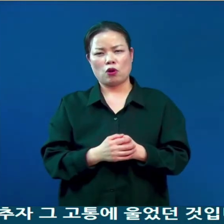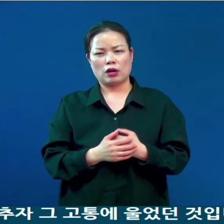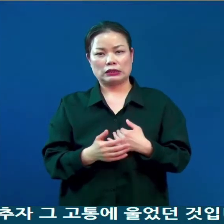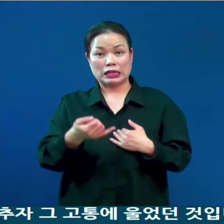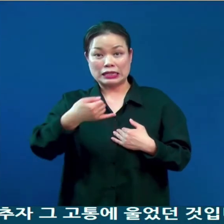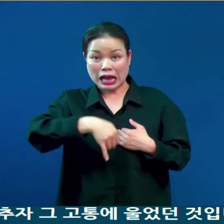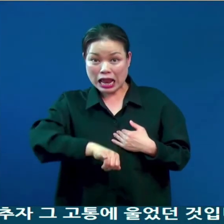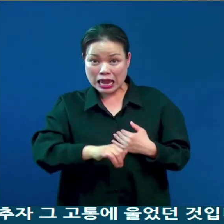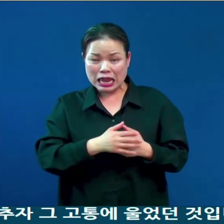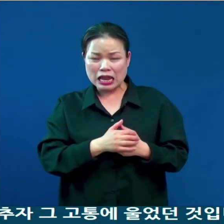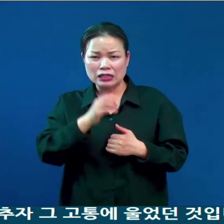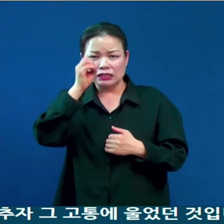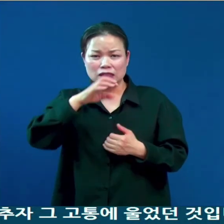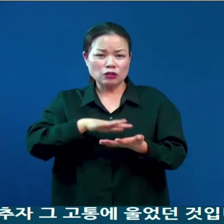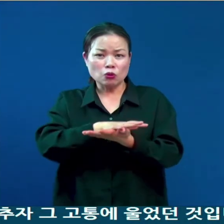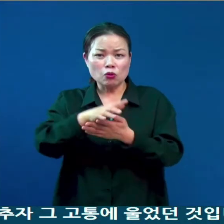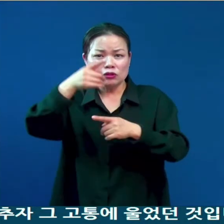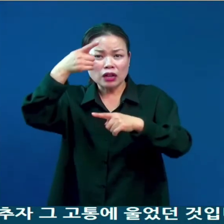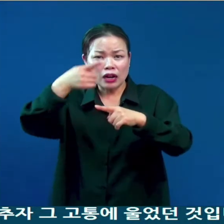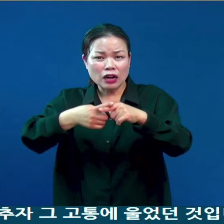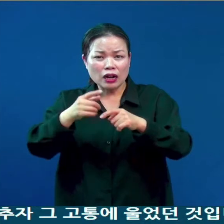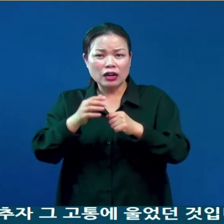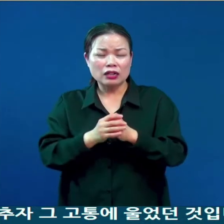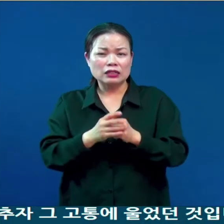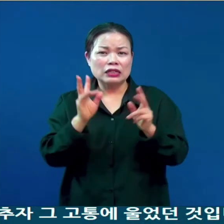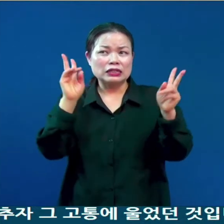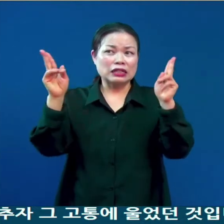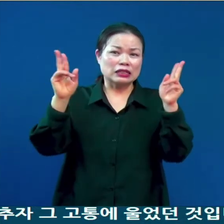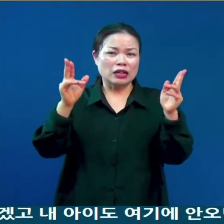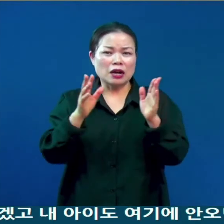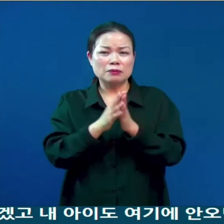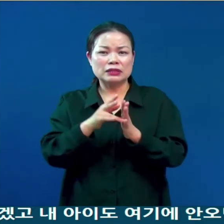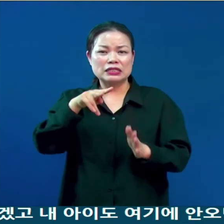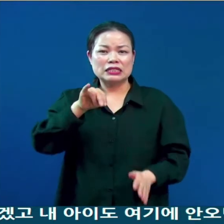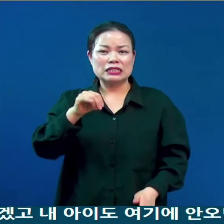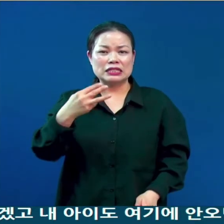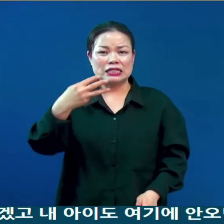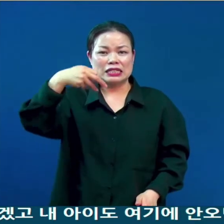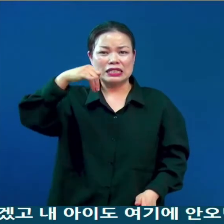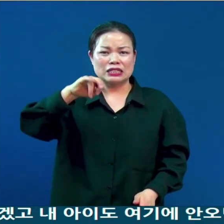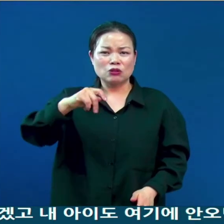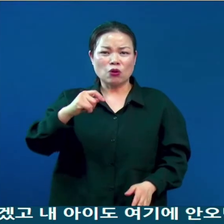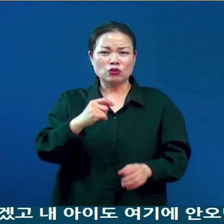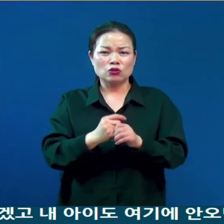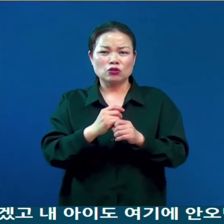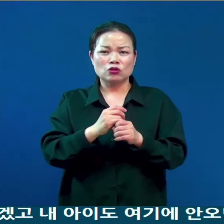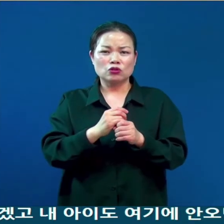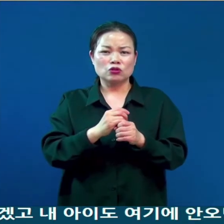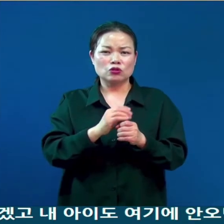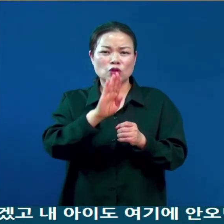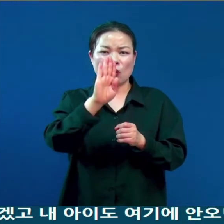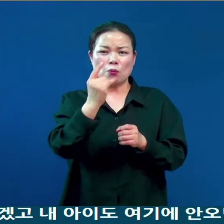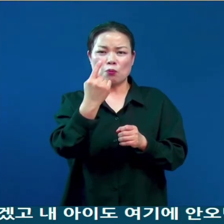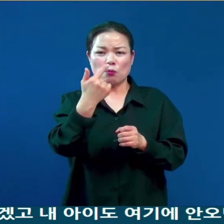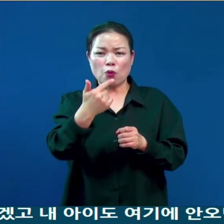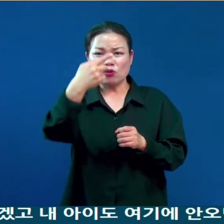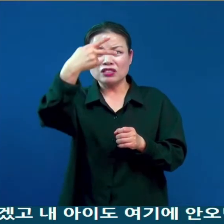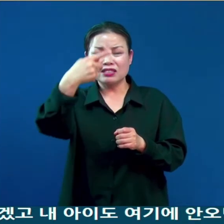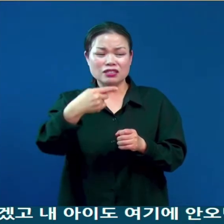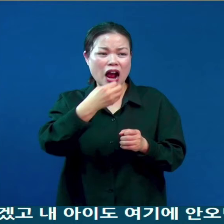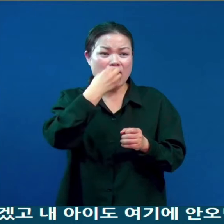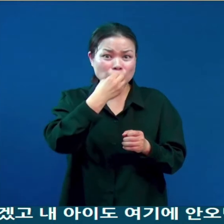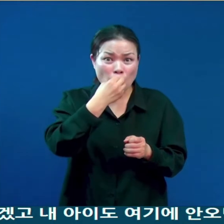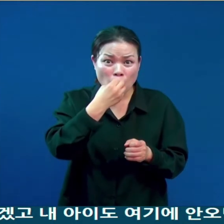저희 딸이 그냥 막 놀다가 뭐냐면 장난감에 있는 실리콘 본드를 뜯어먹은 거예요. 이제 그 본드를